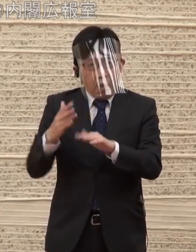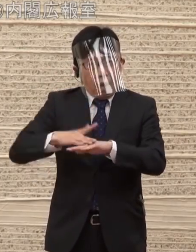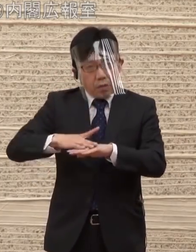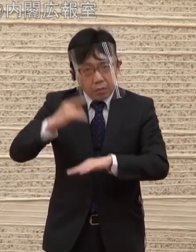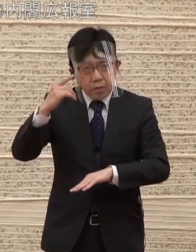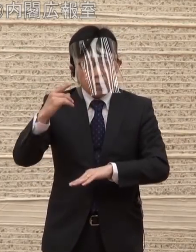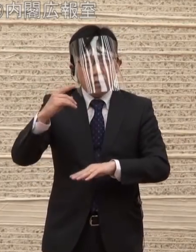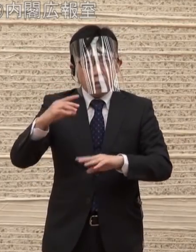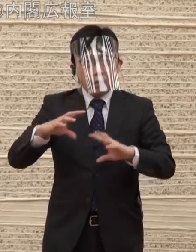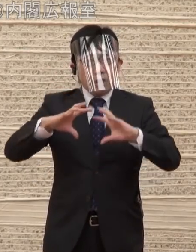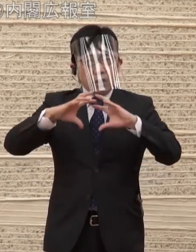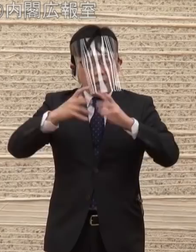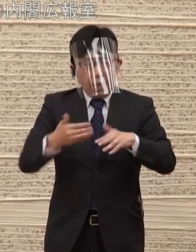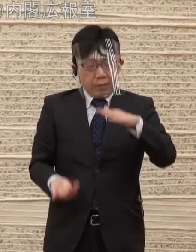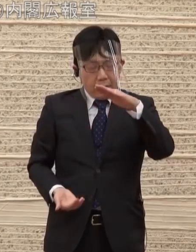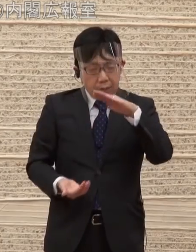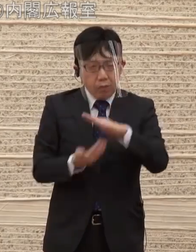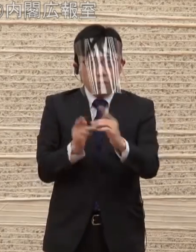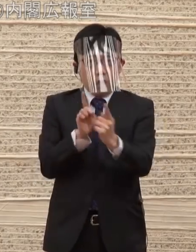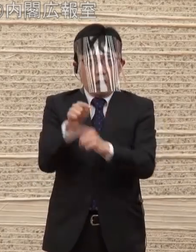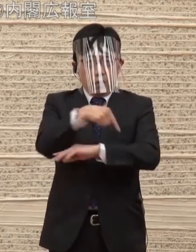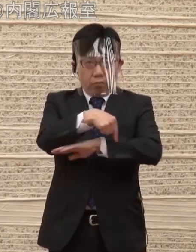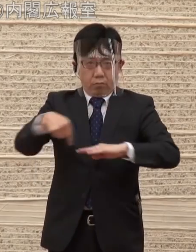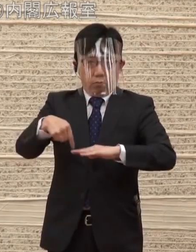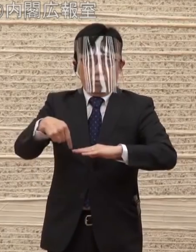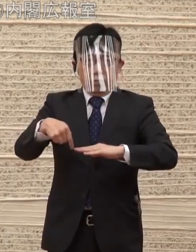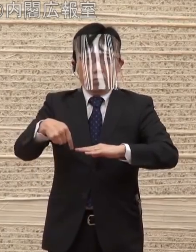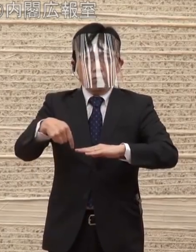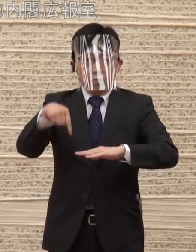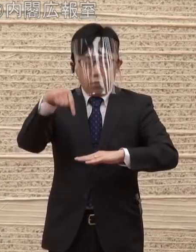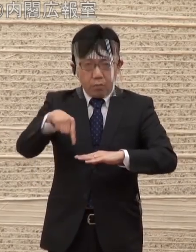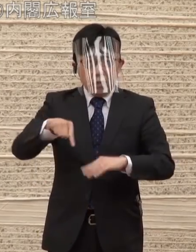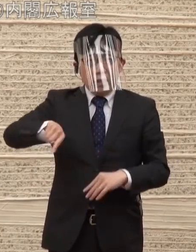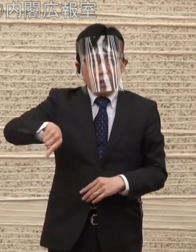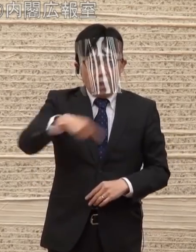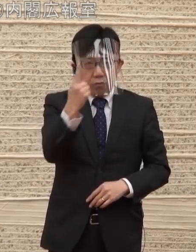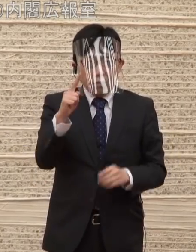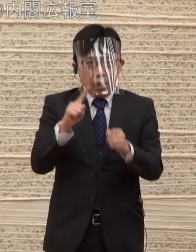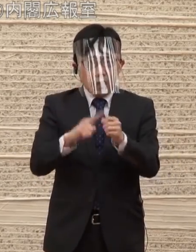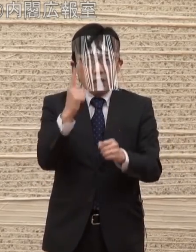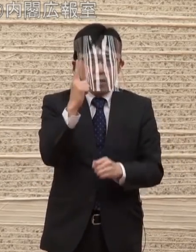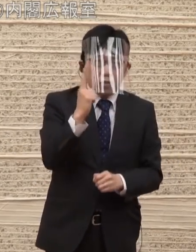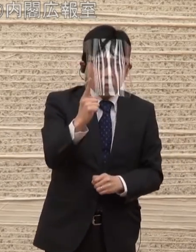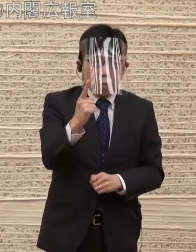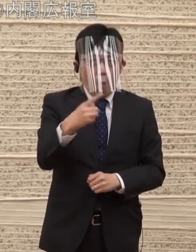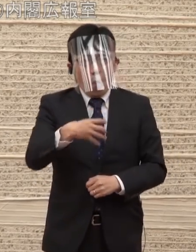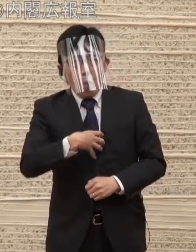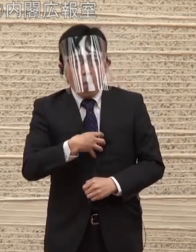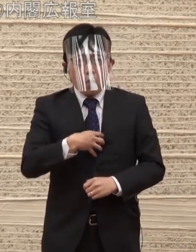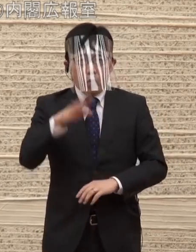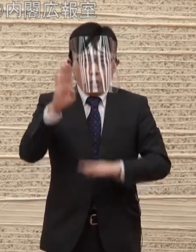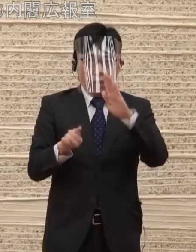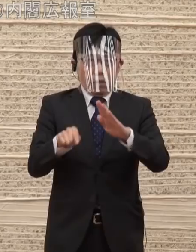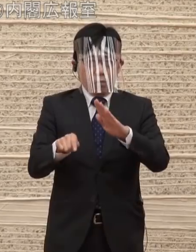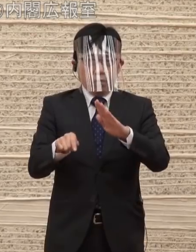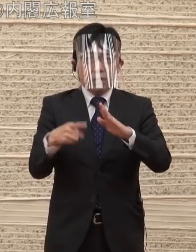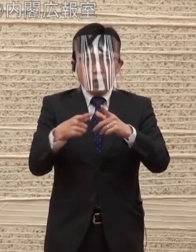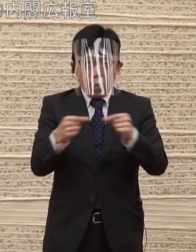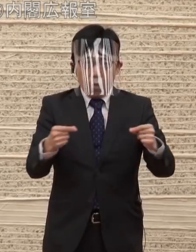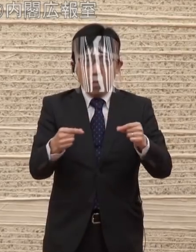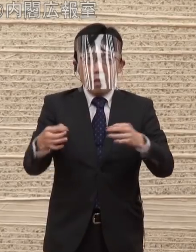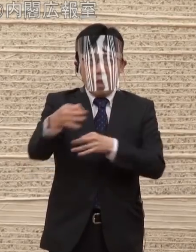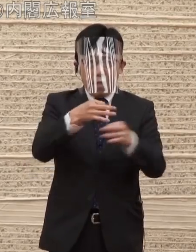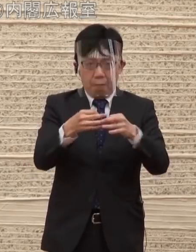世界最大の対策によってこの100年に一度の木から日本経済を